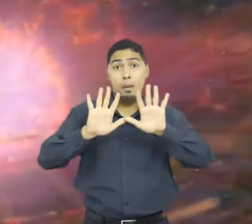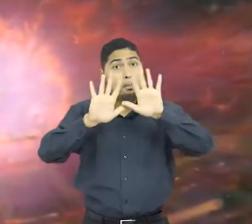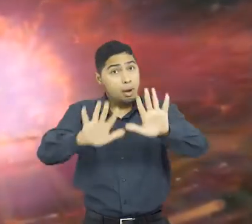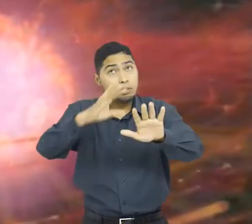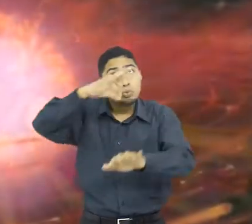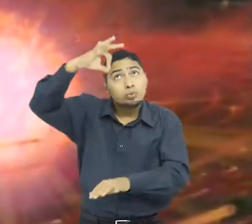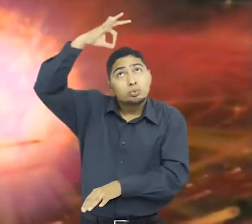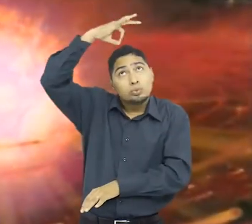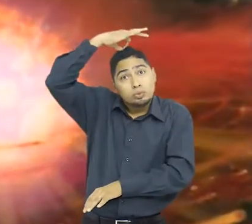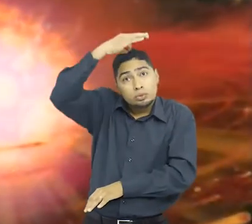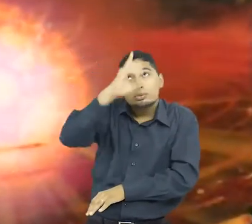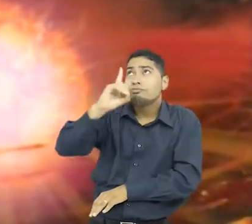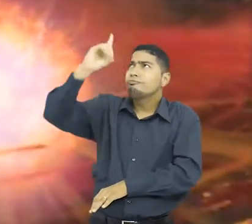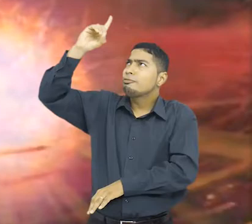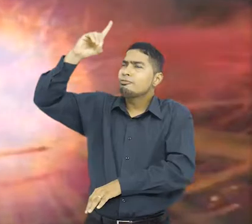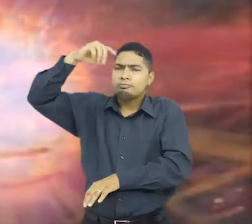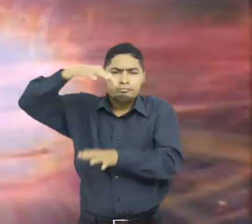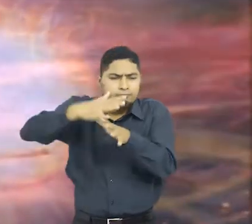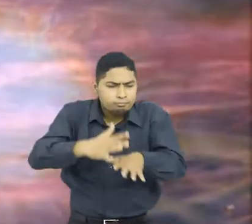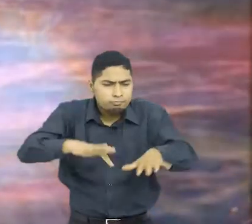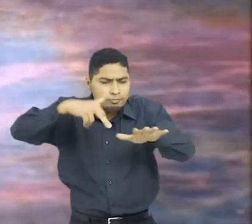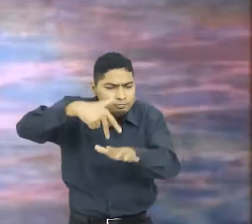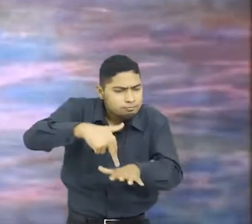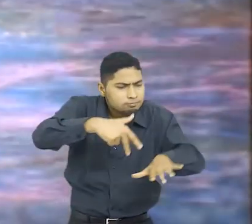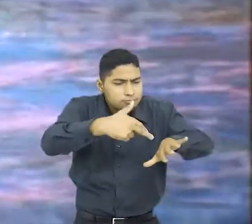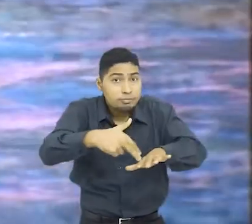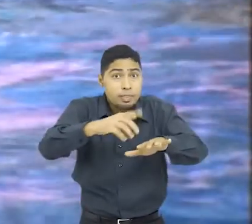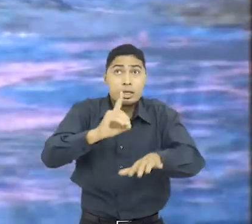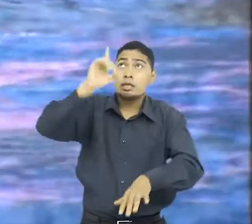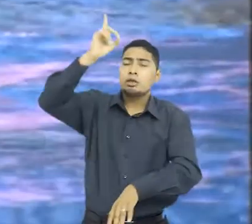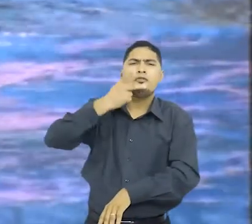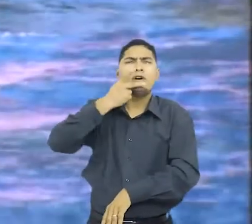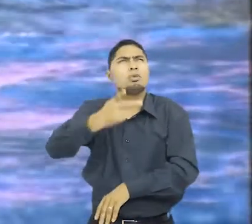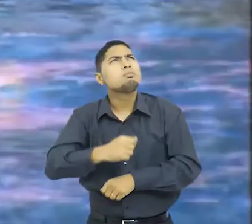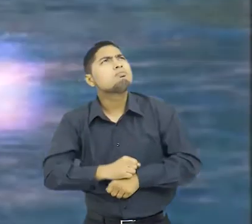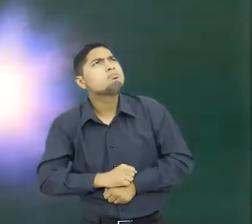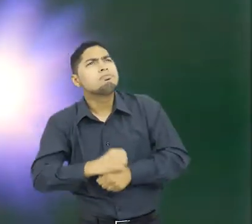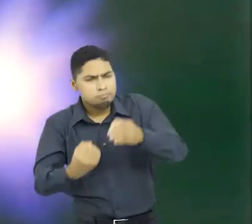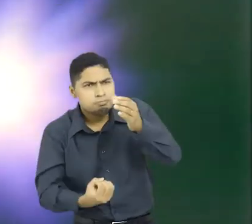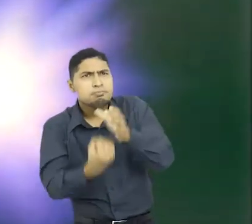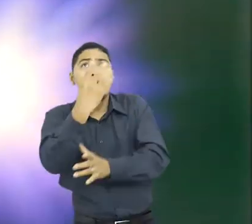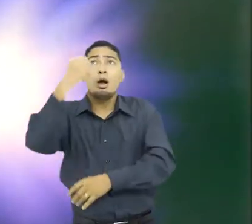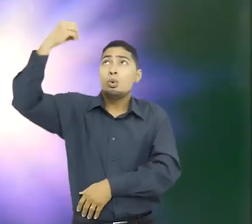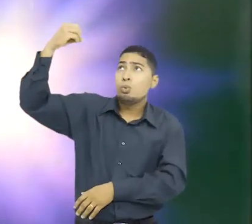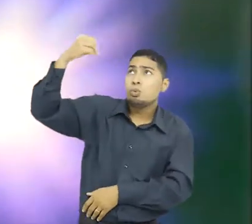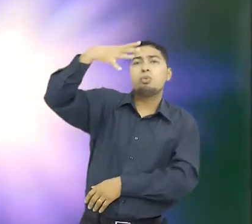O Espírito de Deus se movia sobre as águas e Deus disse: haja luz, e houve